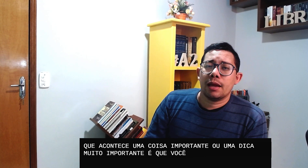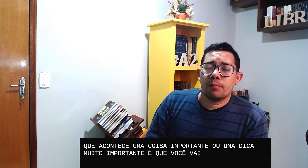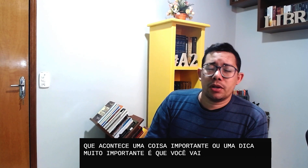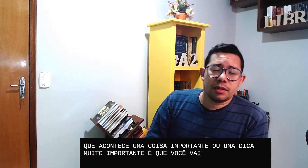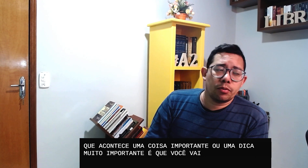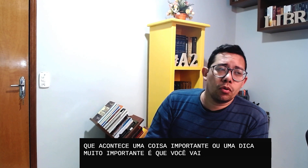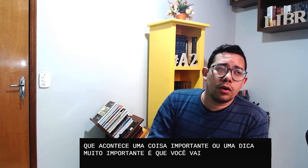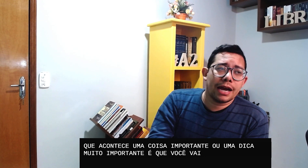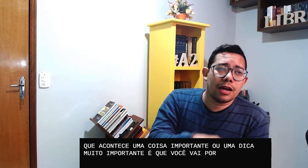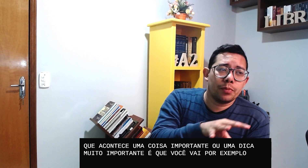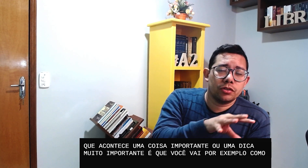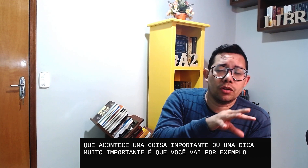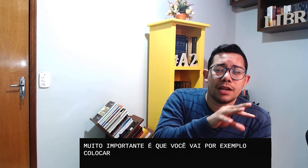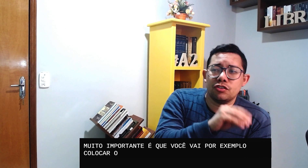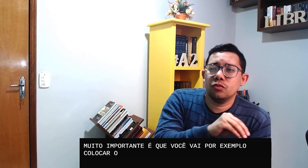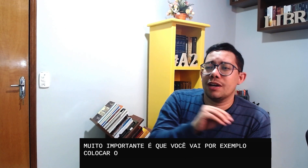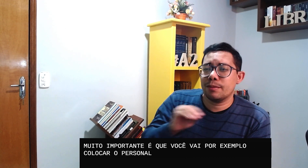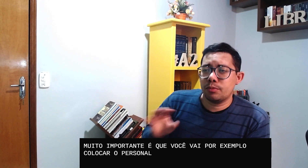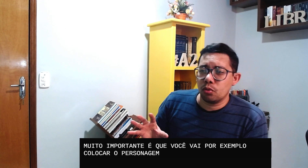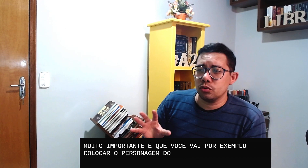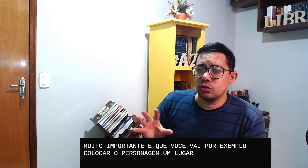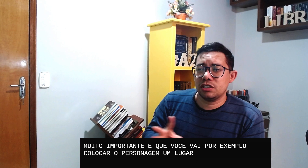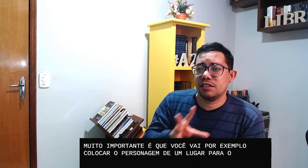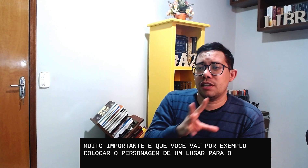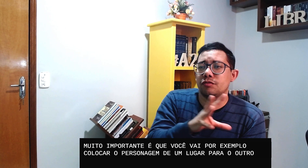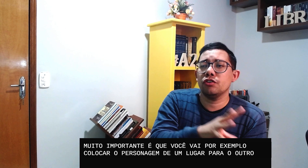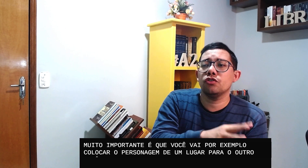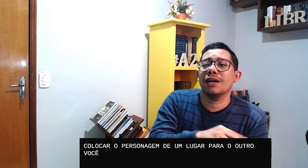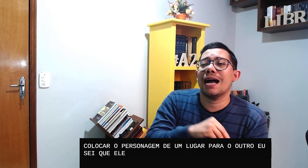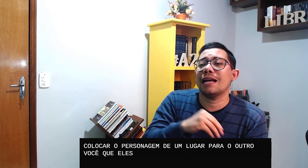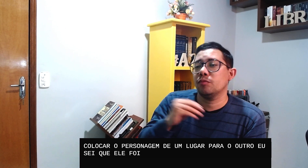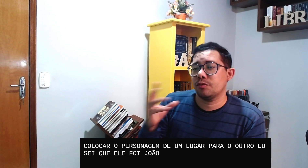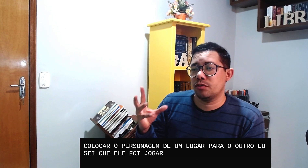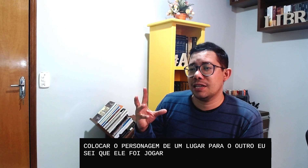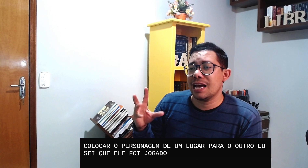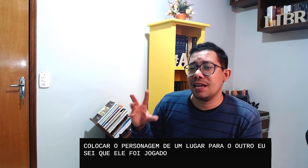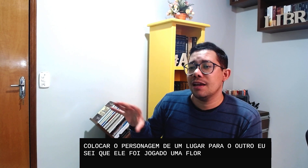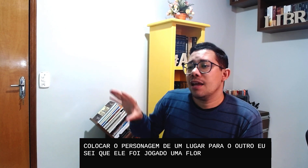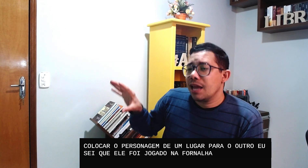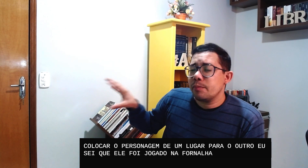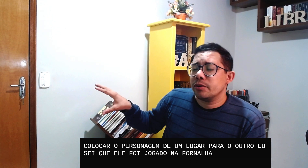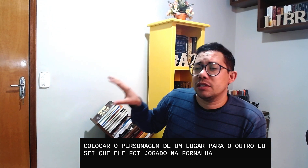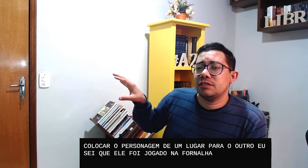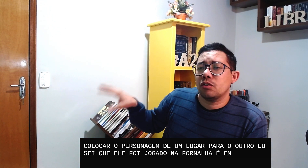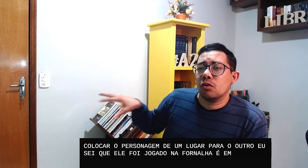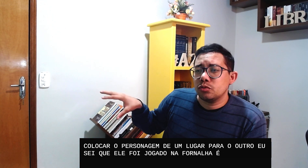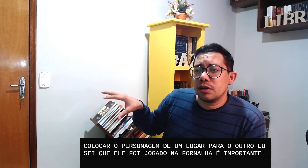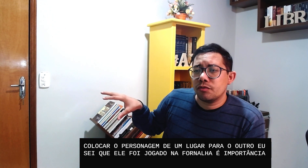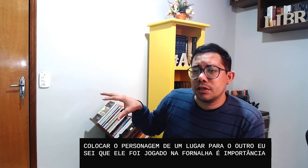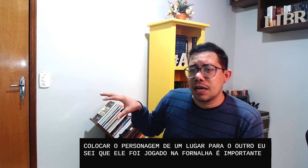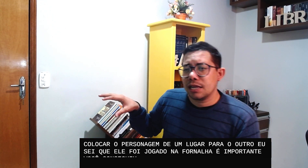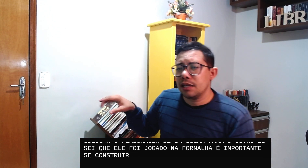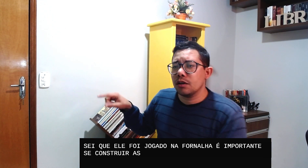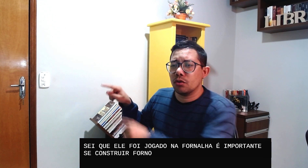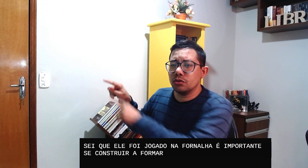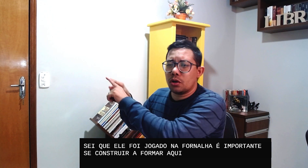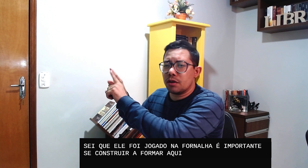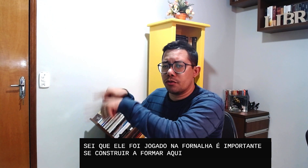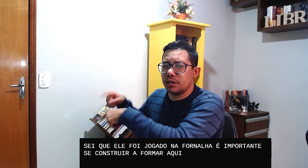por exemplo, colocar o personagem de um lugar para o outro, ou seja, que eles foram jogados em uma fornalha, é importante você construir a fornalha aqui. Constrói a